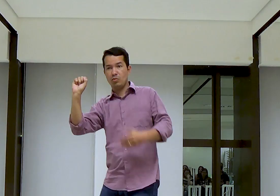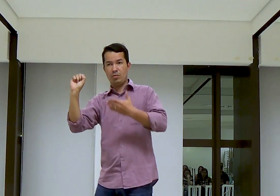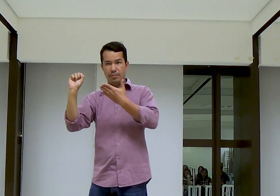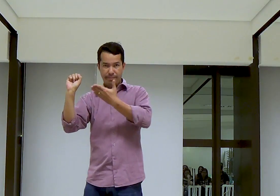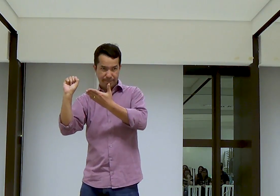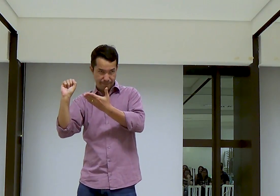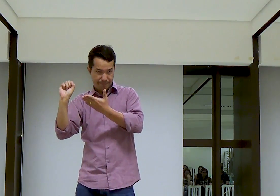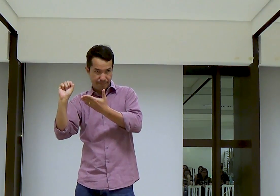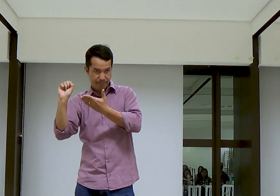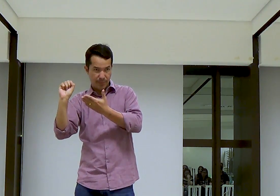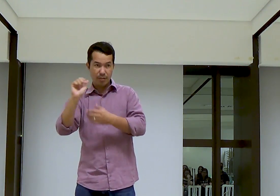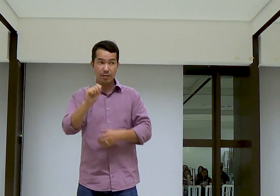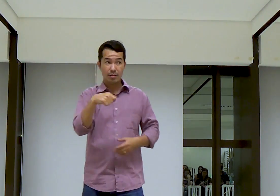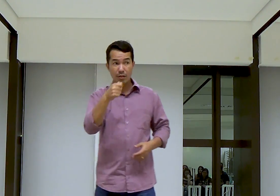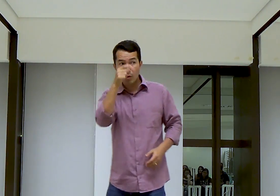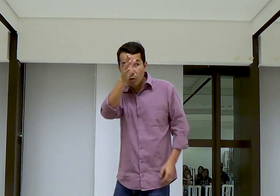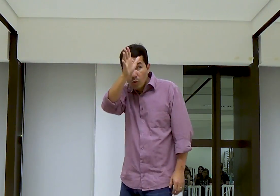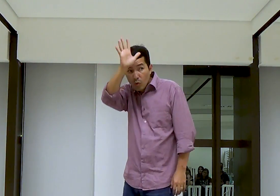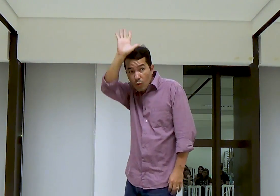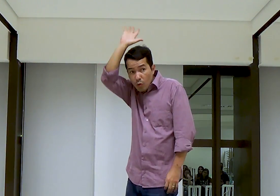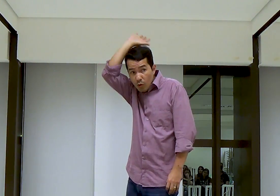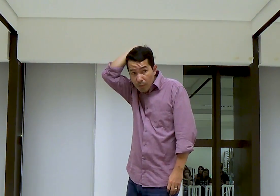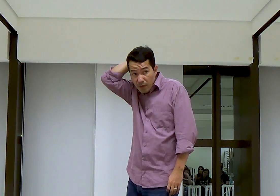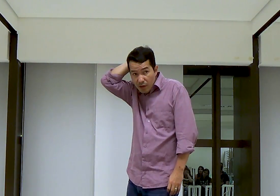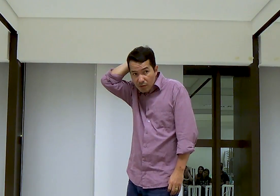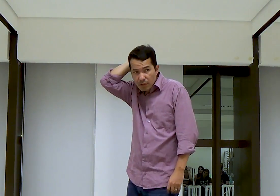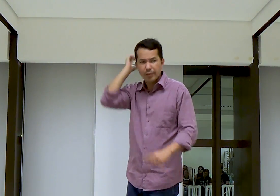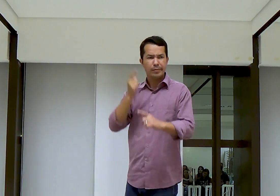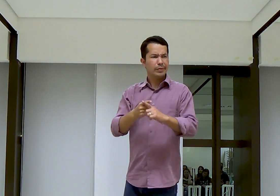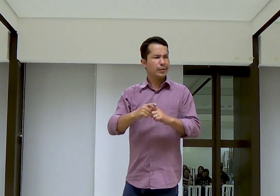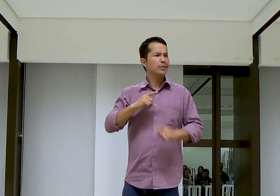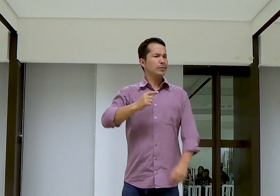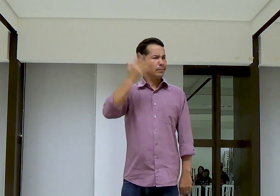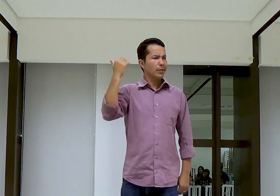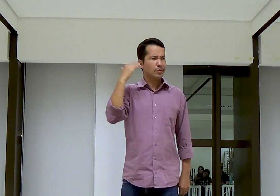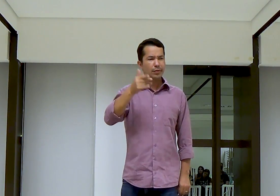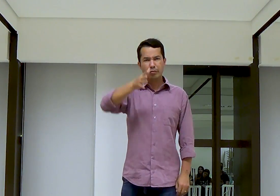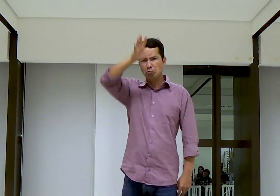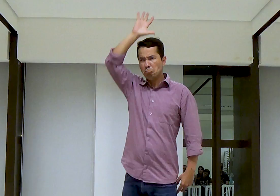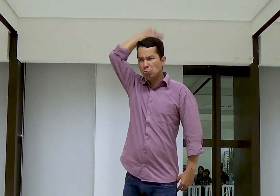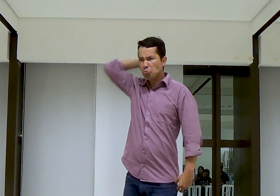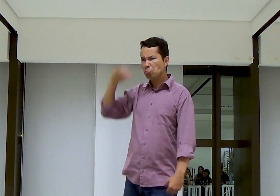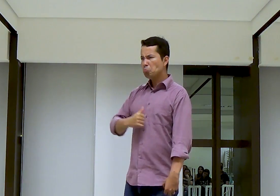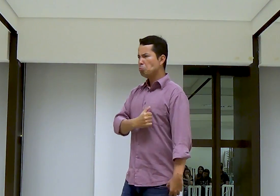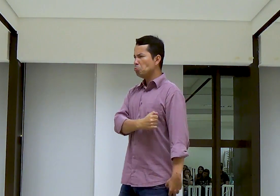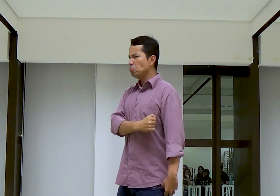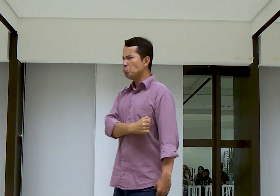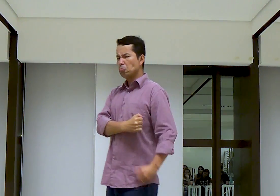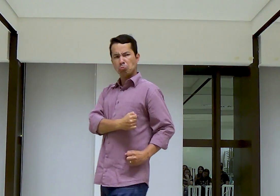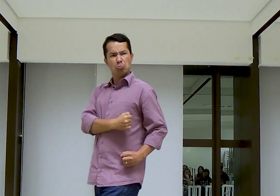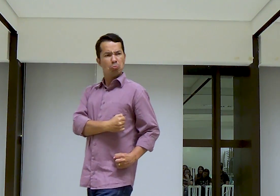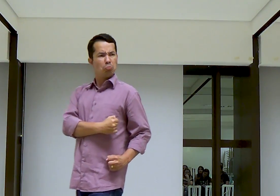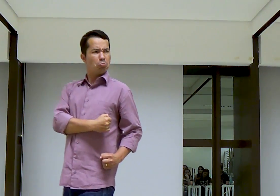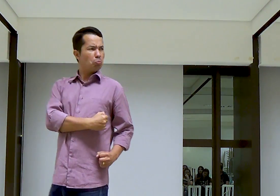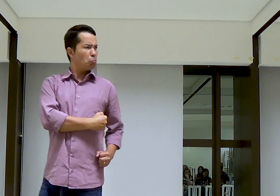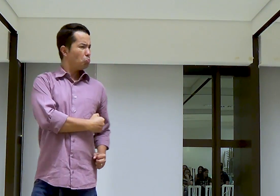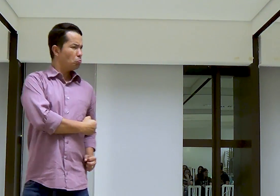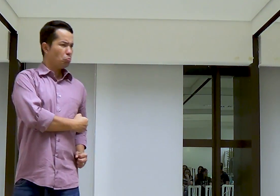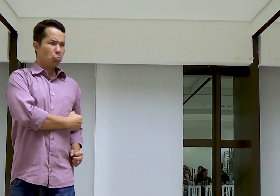esse é o nome do livro e o sinal dele é esse, Romanos. Por quê? porque